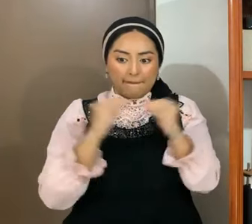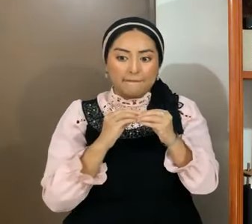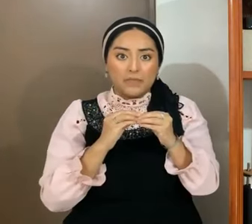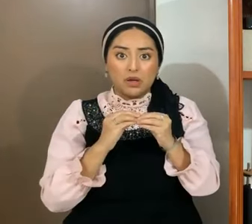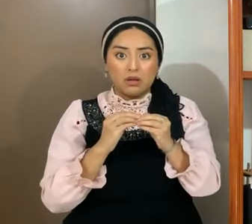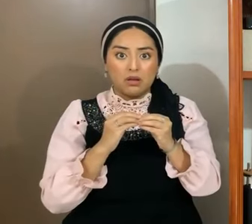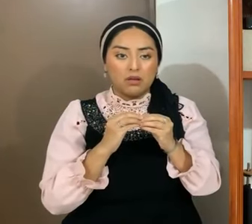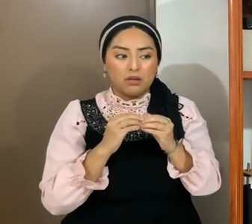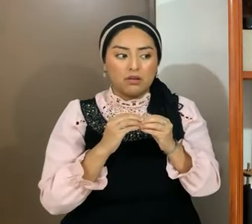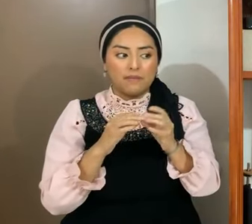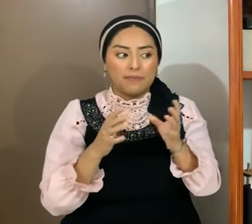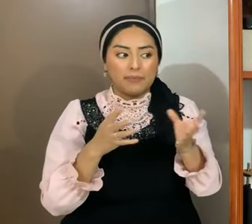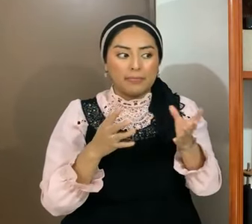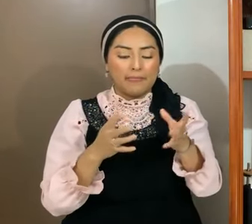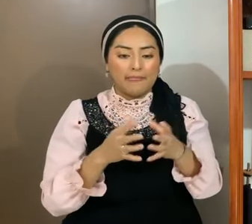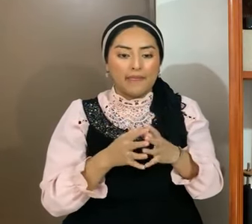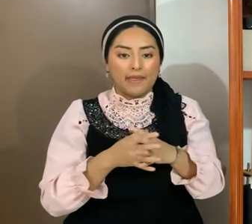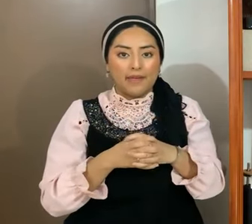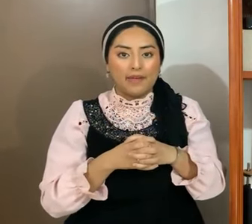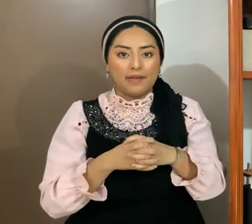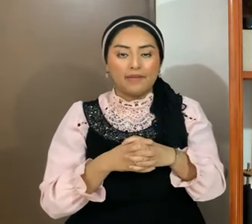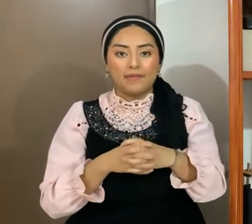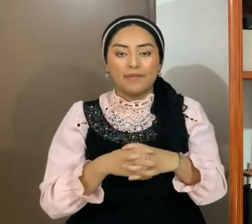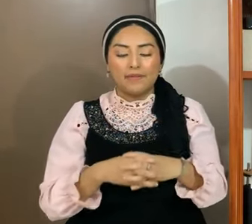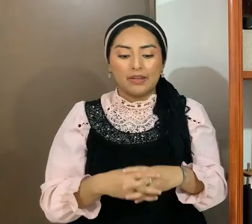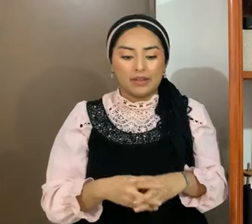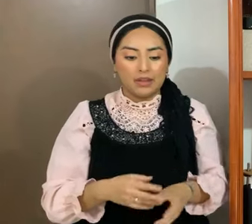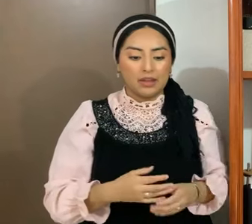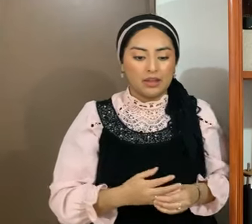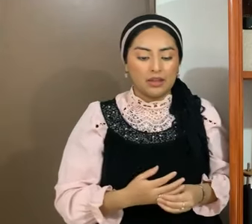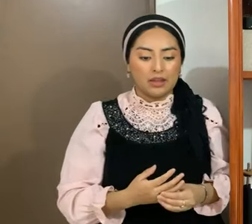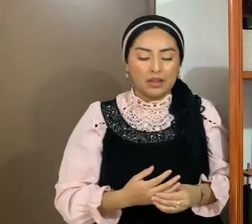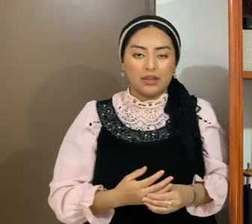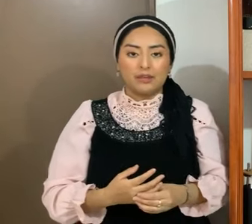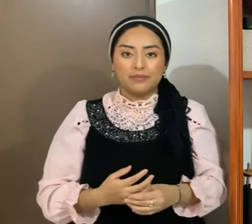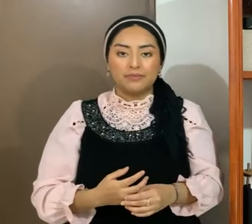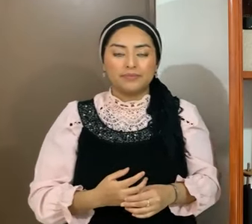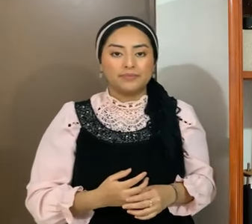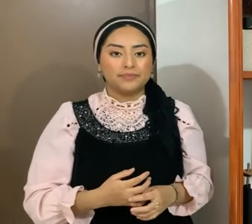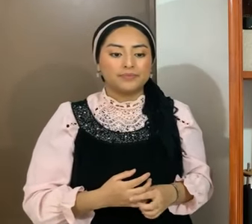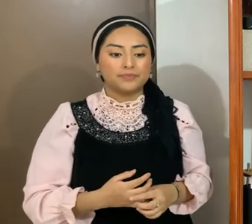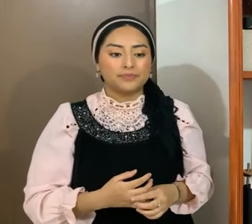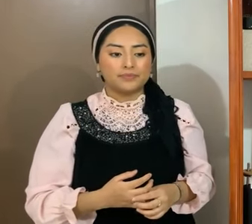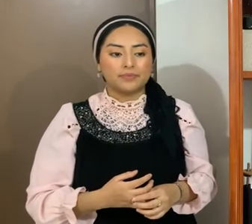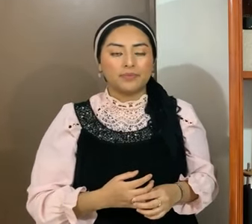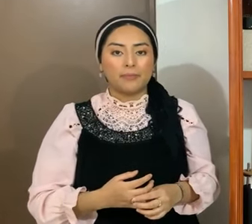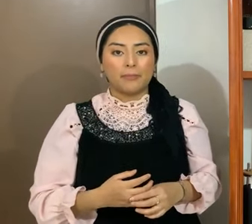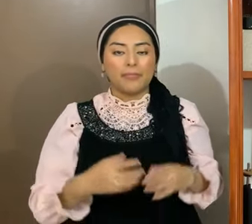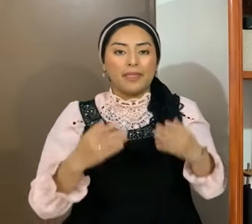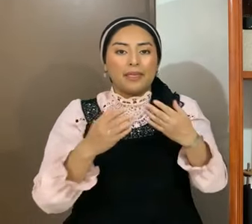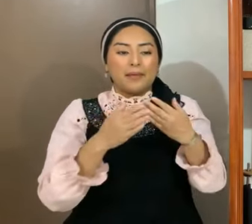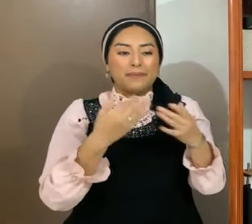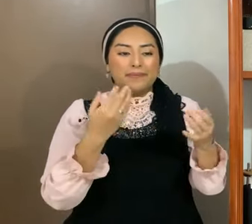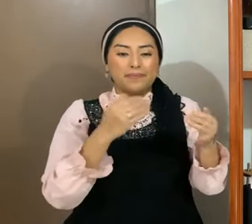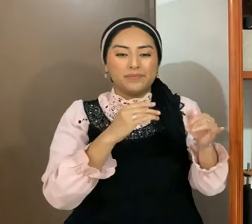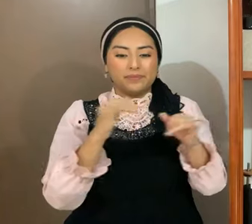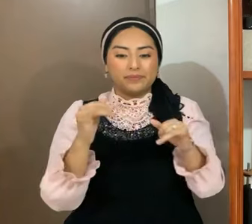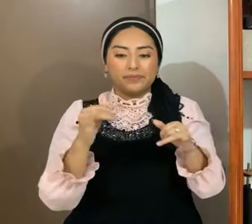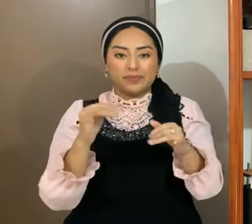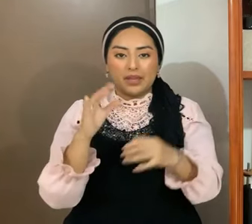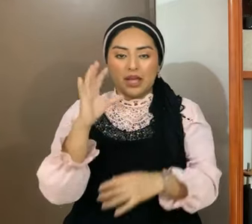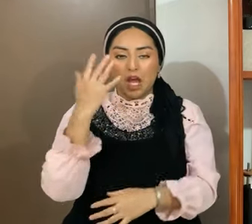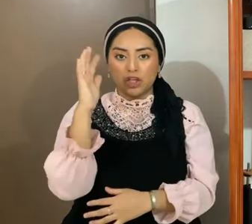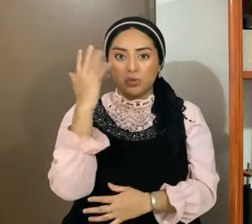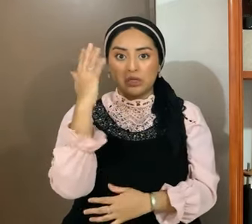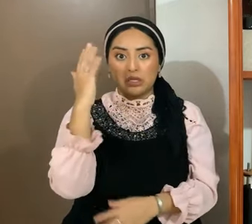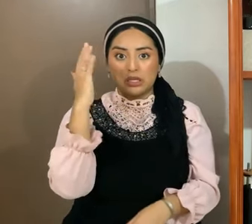ser, no sé, hoy quiero irme muy limitado en los ejemplos para no perder el contexto. Es como si un